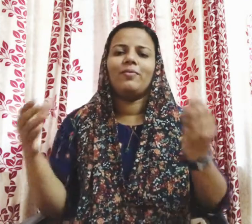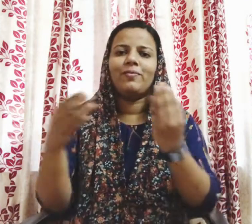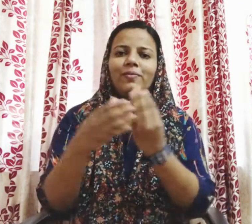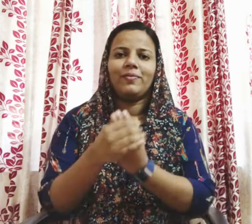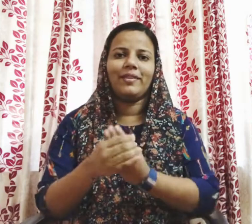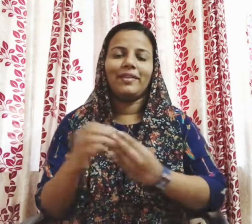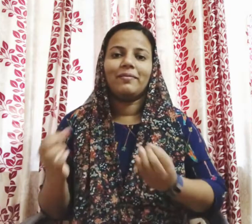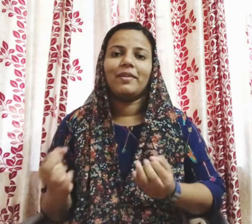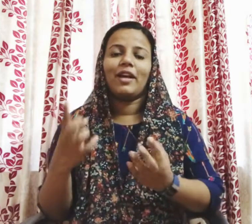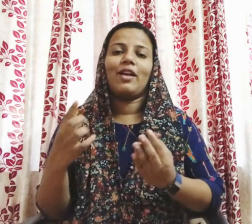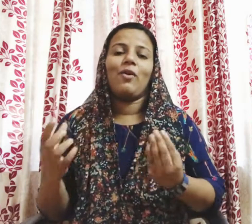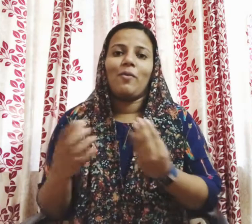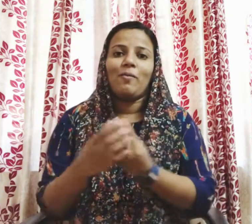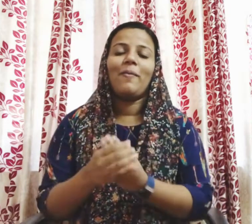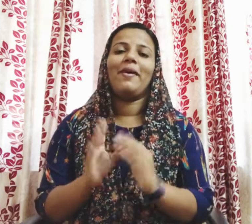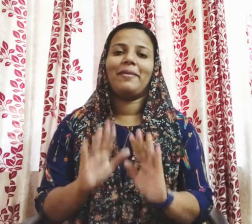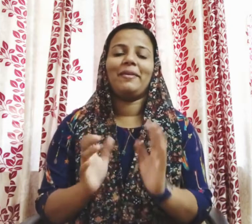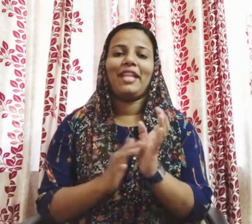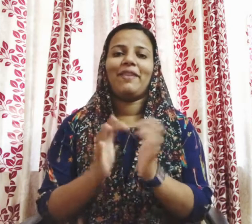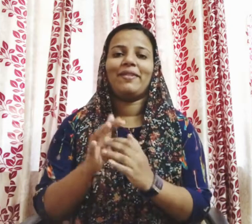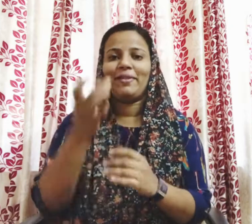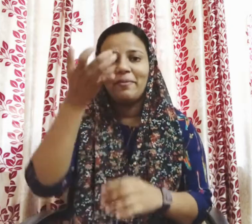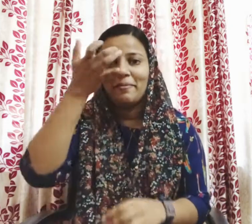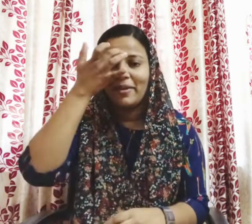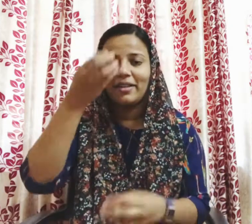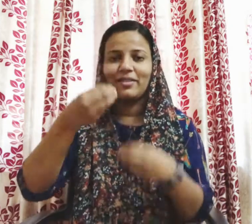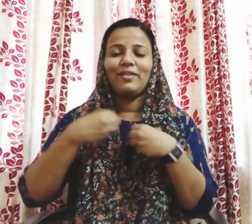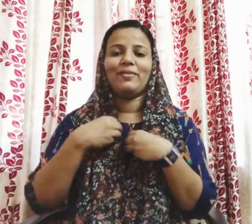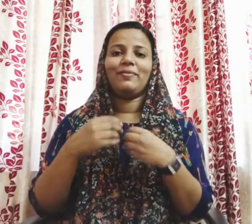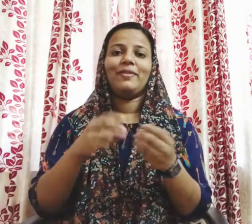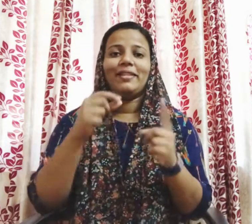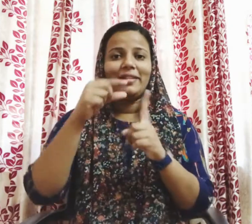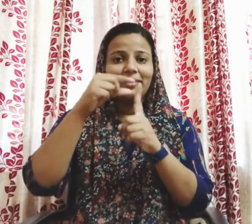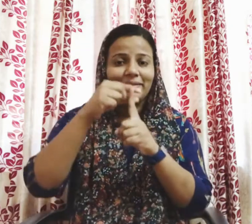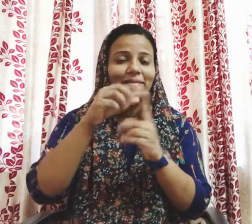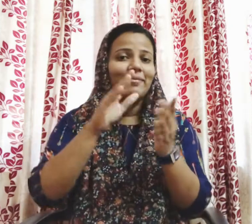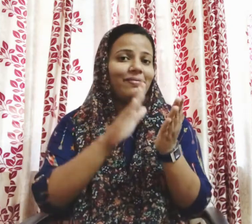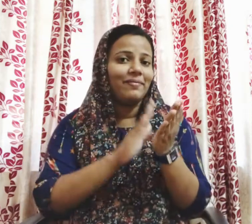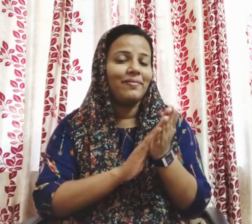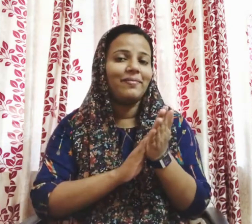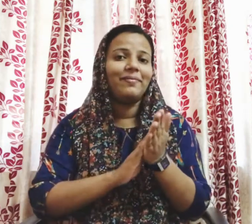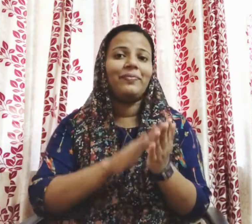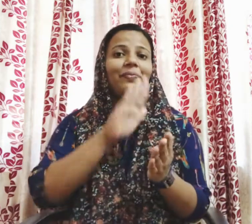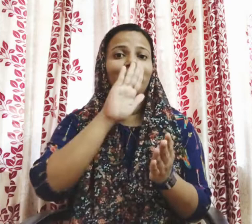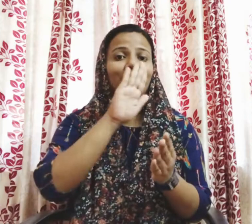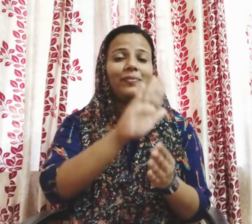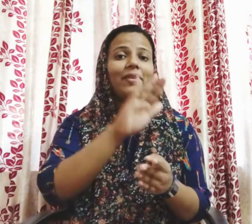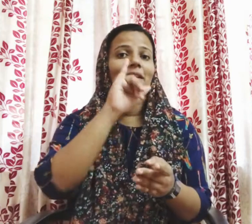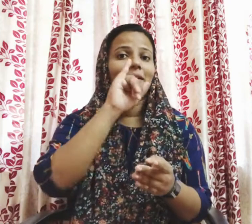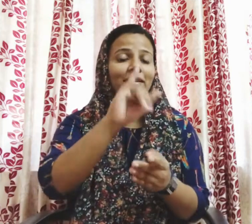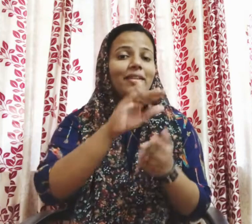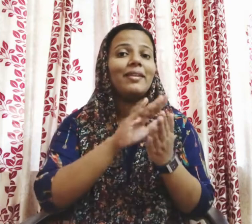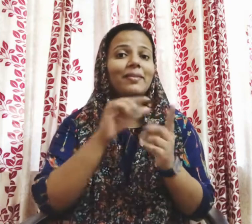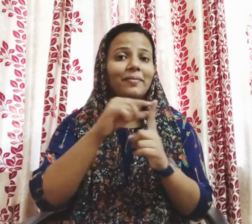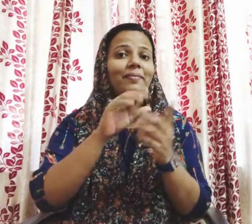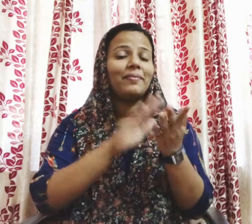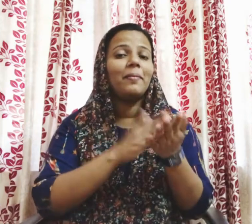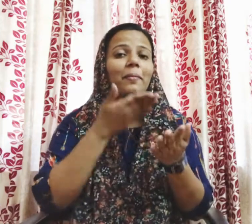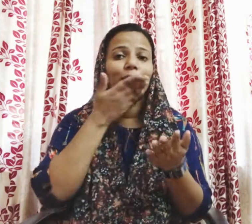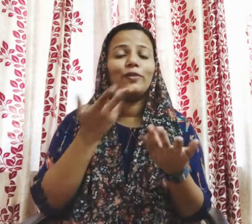ആമേൻ. നമുക്ക് ഒരുമിച്ച് ഈ പ്രഭാതത്തിലായിരിക്കാൻ കർത്താവ് തന്ന ഭാഗ്യത്തിനായി സ്തോത്രം ചെയ്യാം. സങ്കീർത്തനക്കാരൻ ആമേൻ ആമേൻ 56-ാം സങ്കീർത്തനത്തിൽ